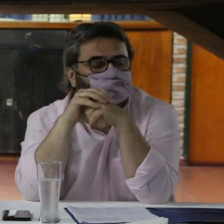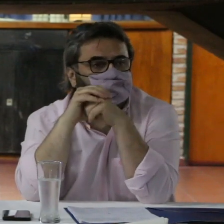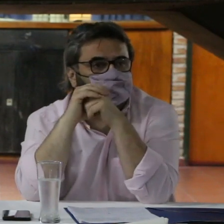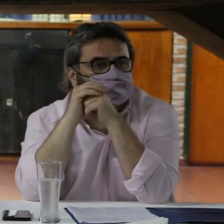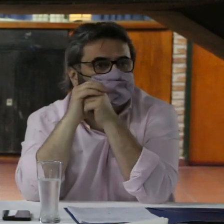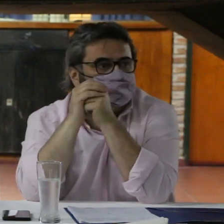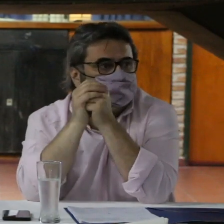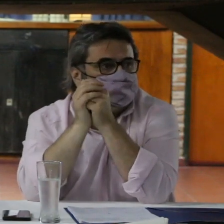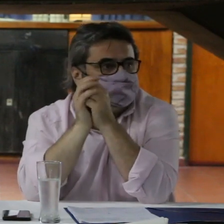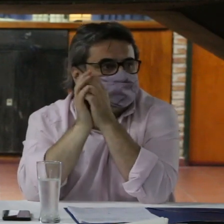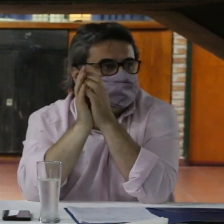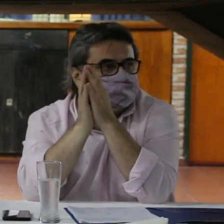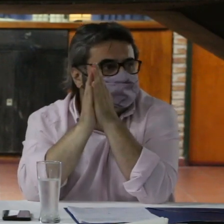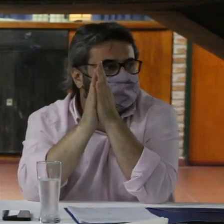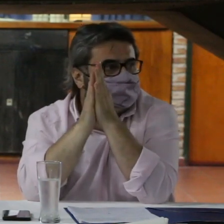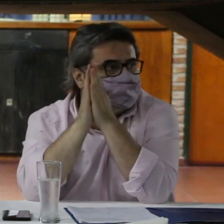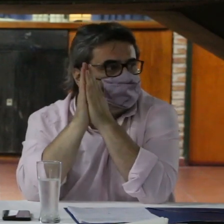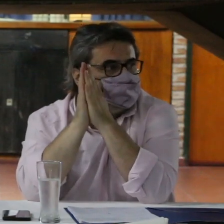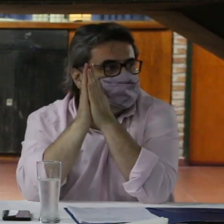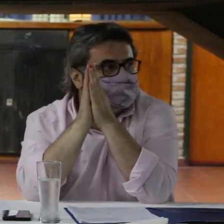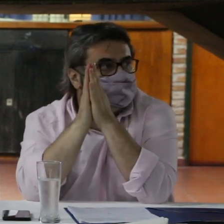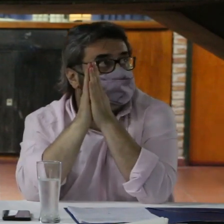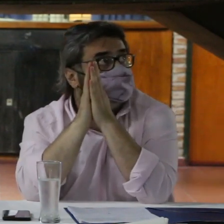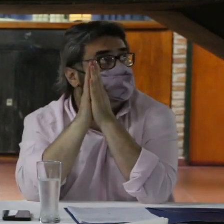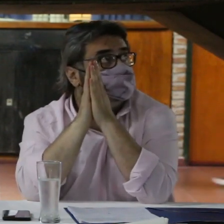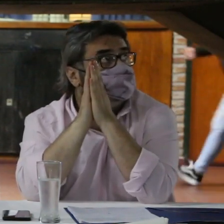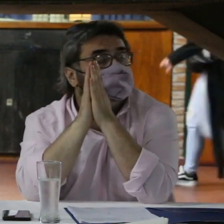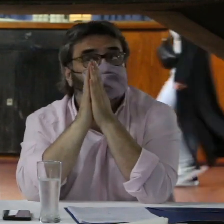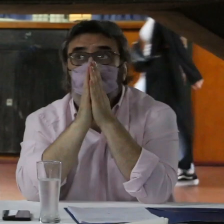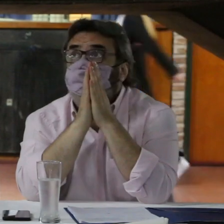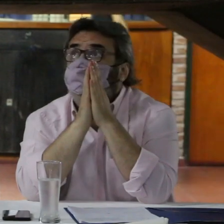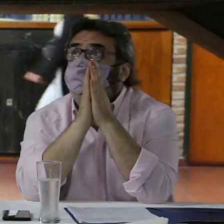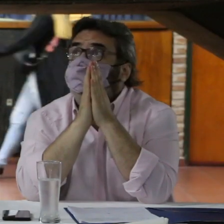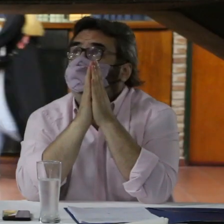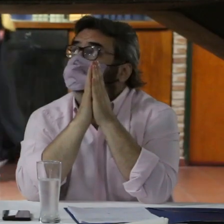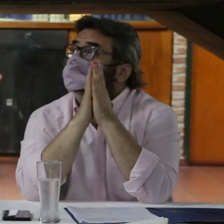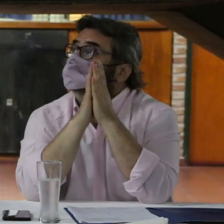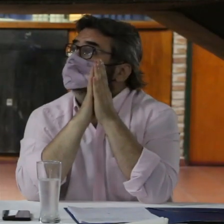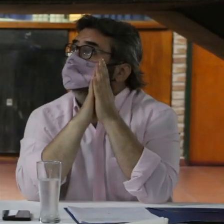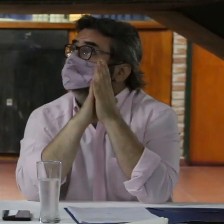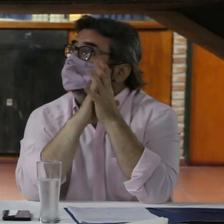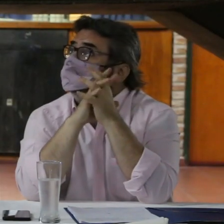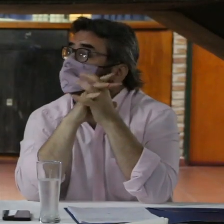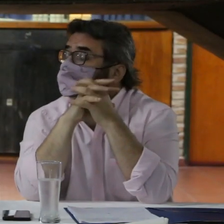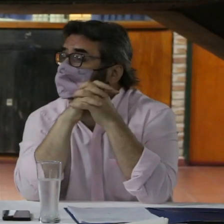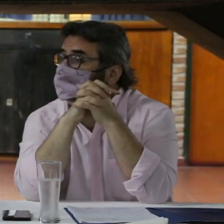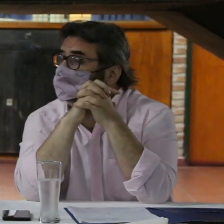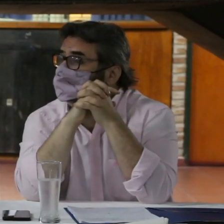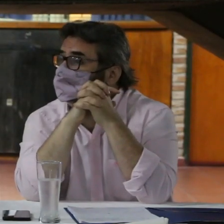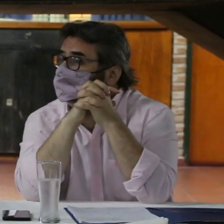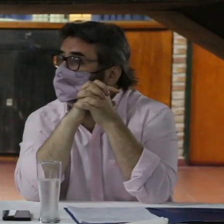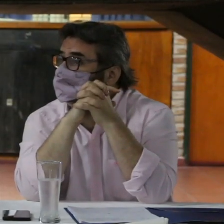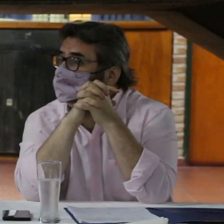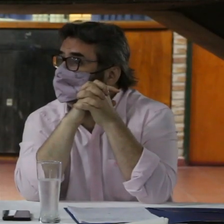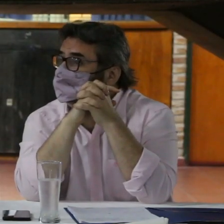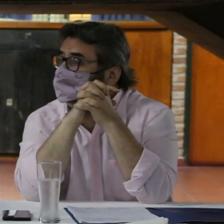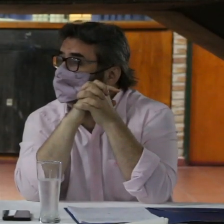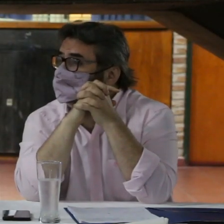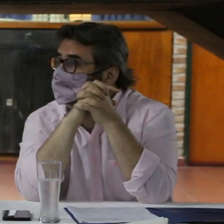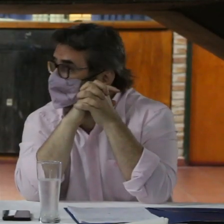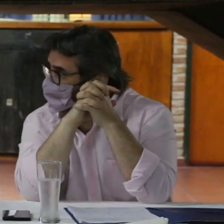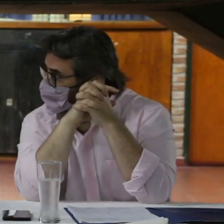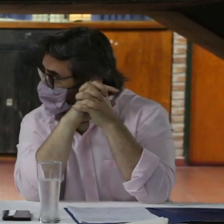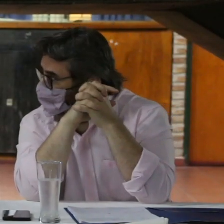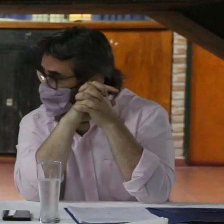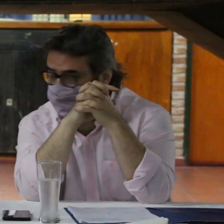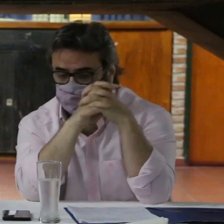Celebro que el Instituto Superior de Formación Docente 108, el Dorrego, para los que